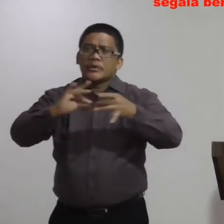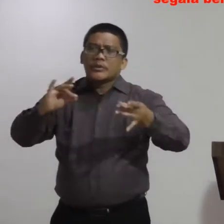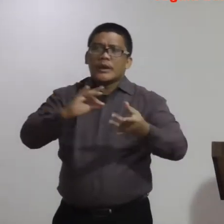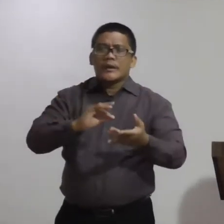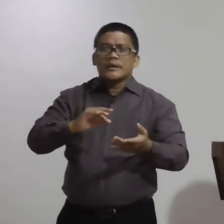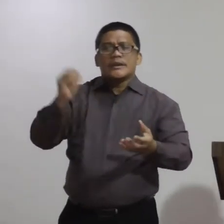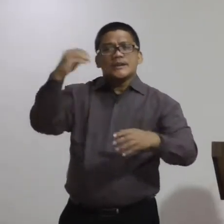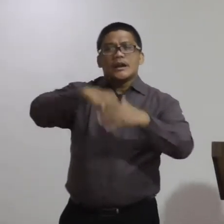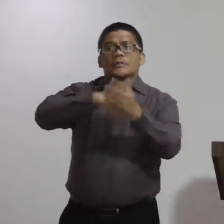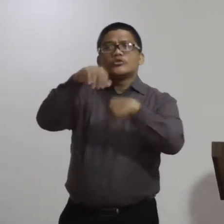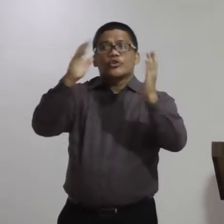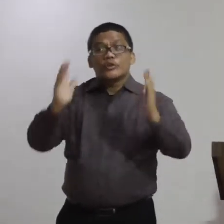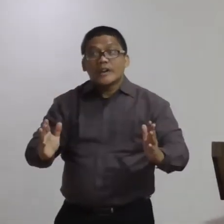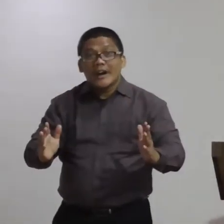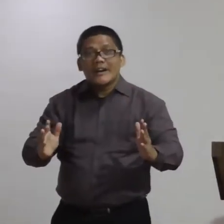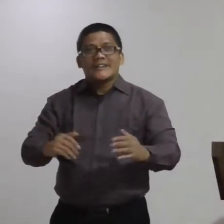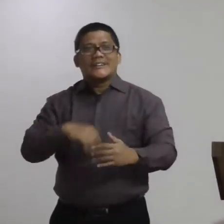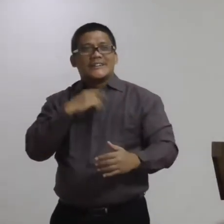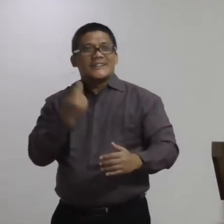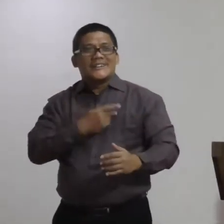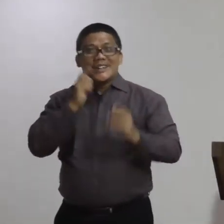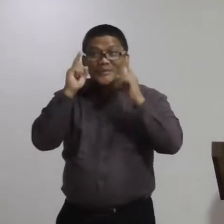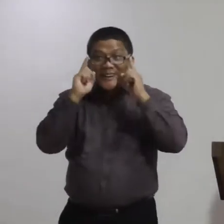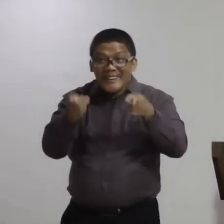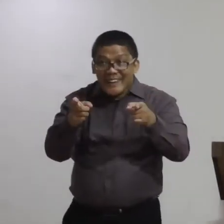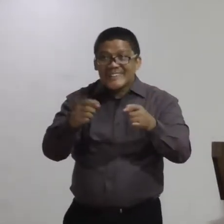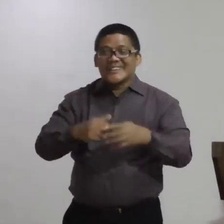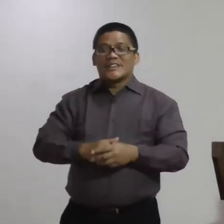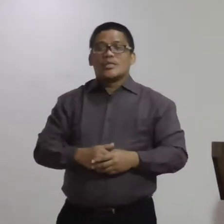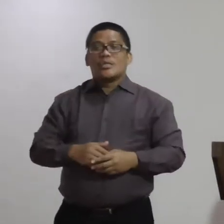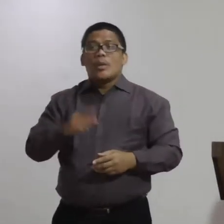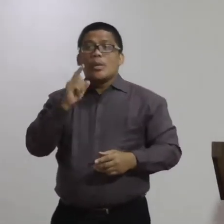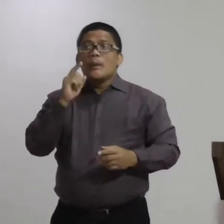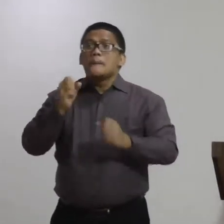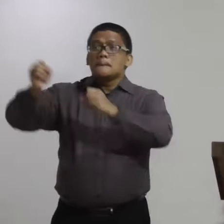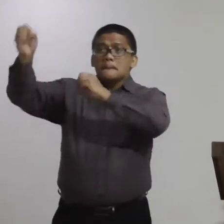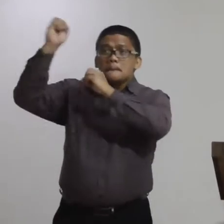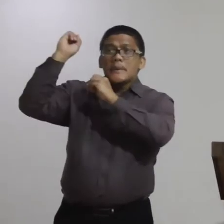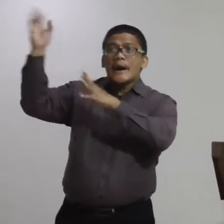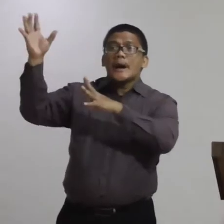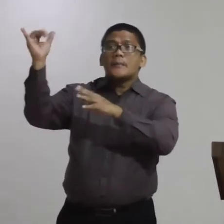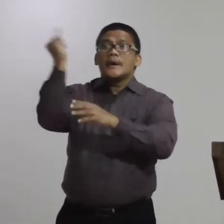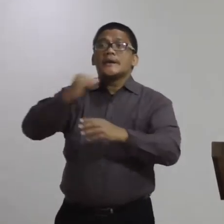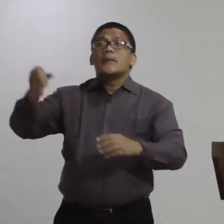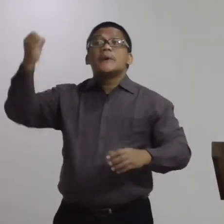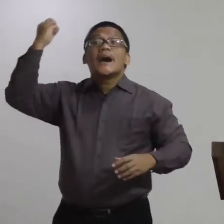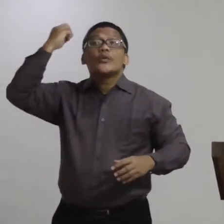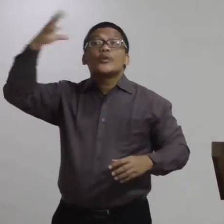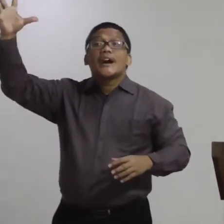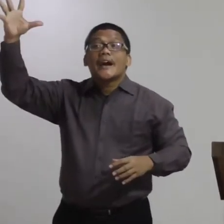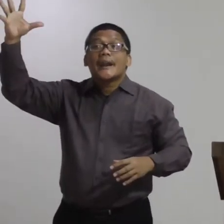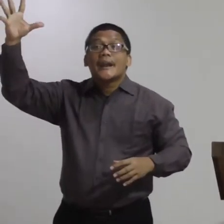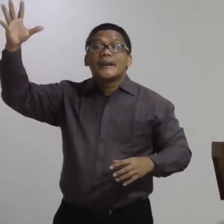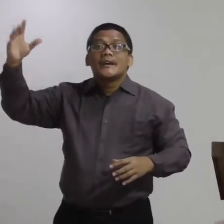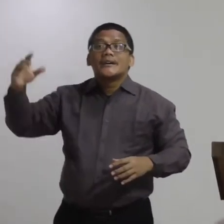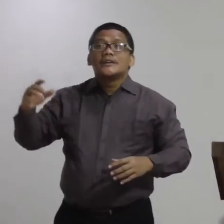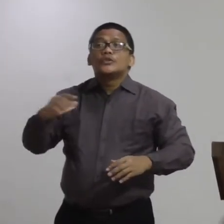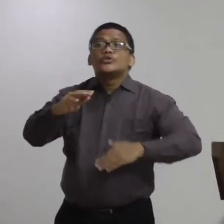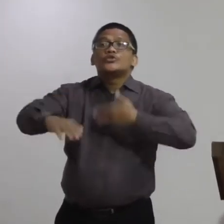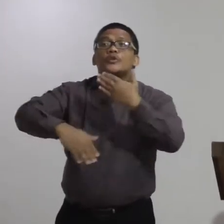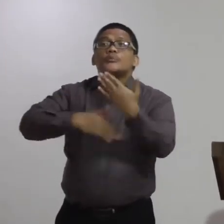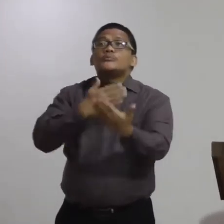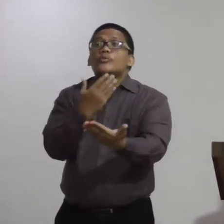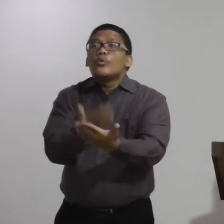dalam sorga. Ya, kita akan melihat di sini bagaimana Bapa itu adalah yang mengaruniakan, ya,